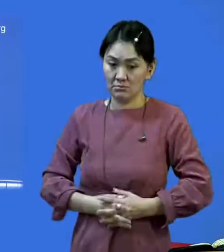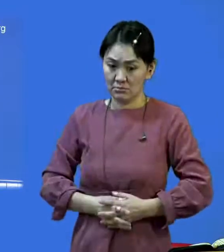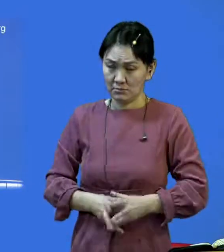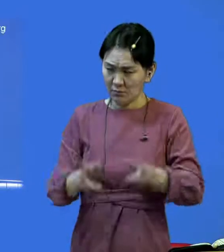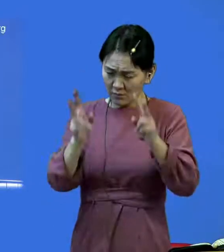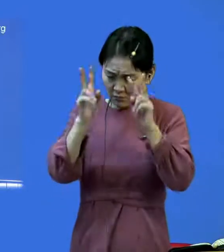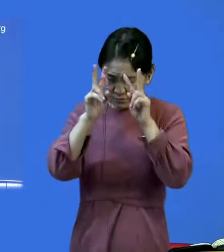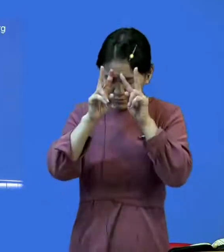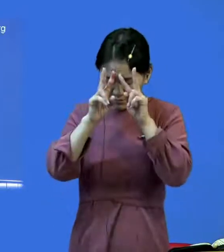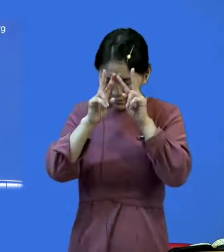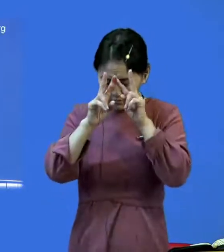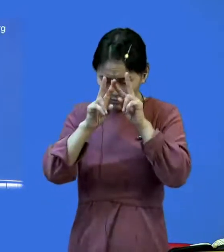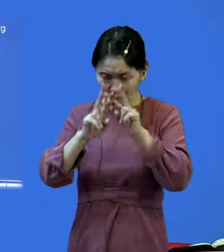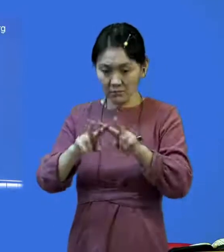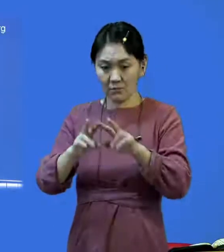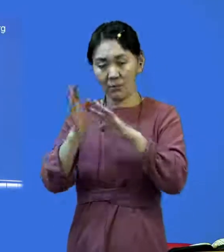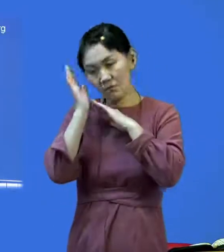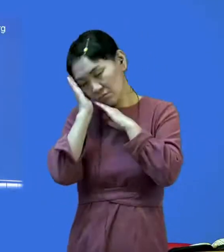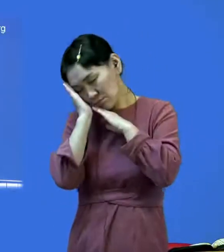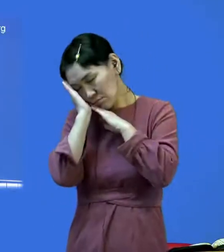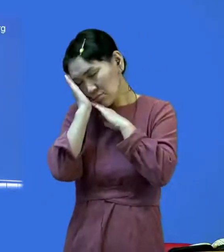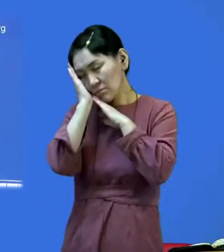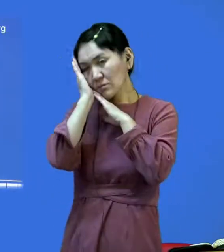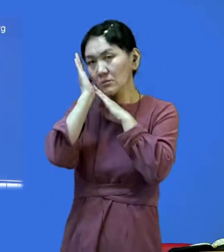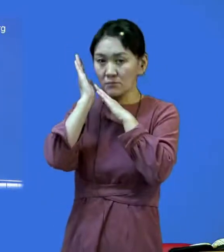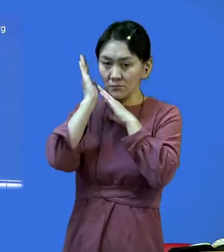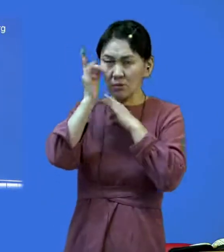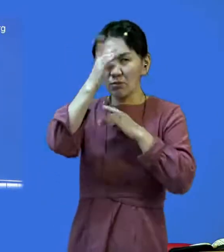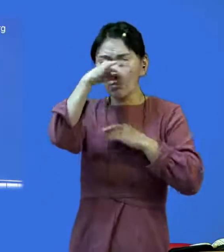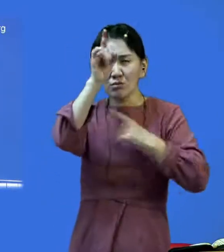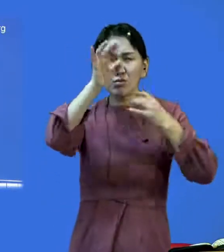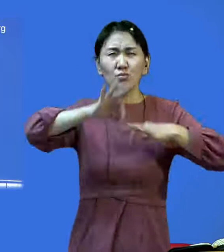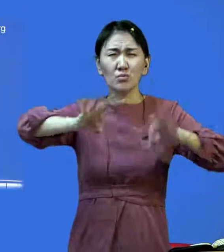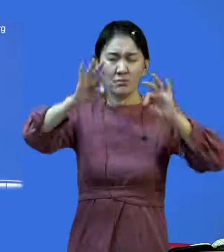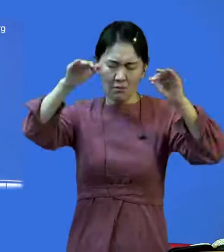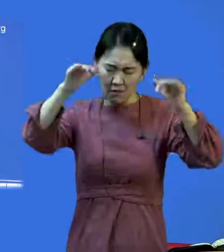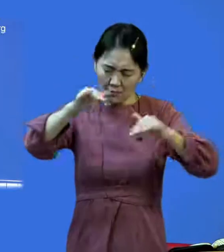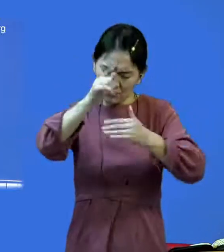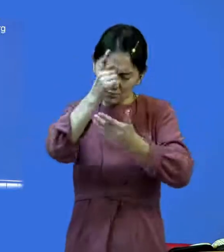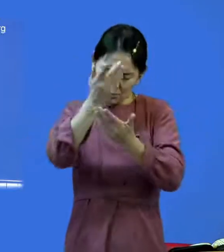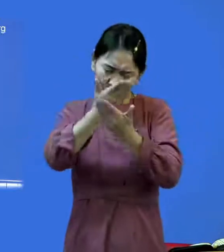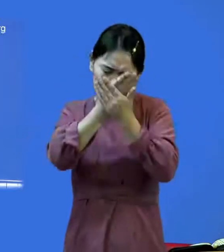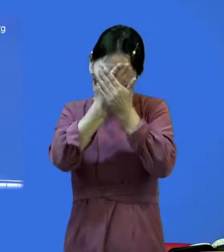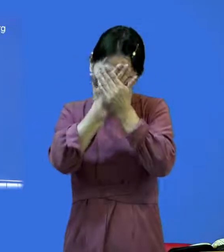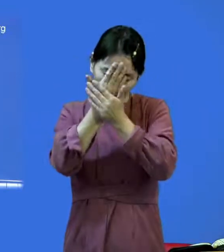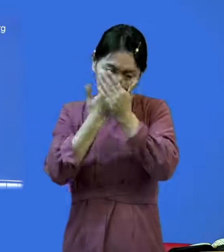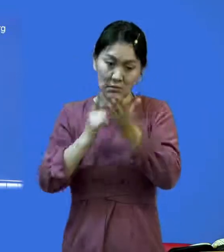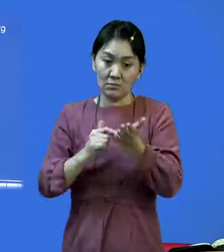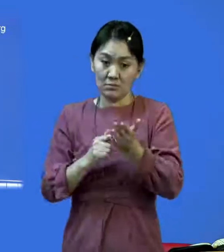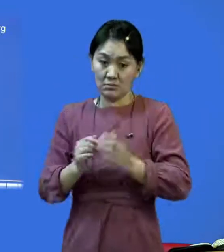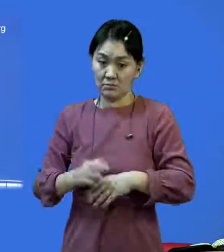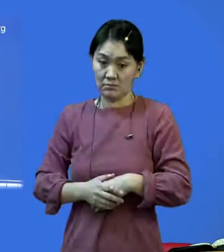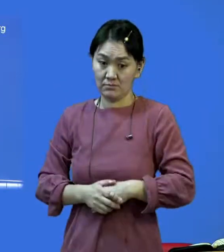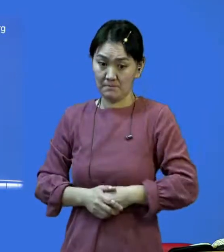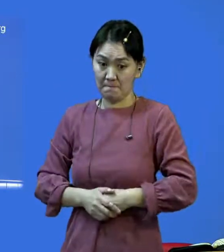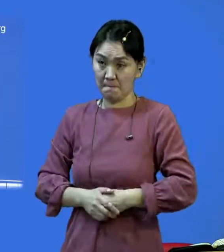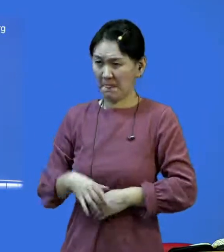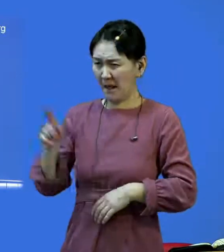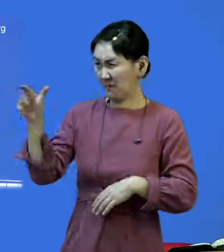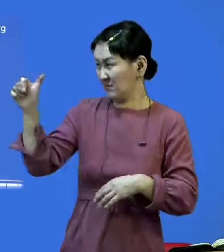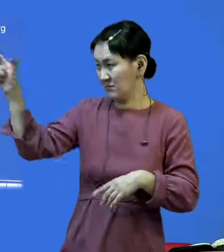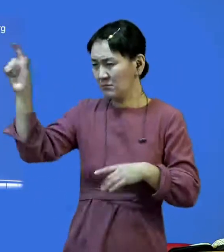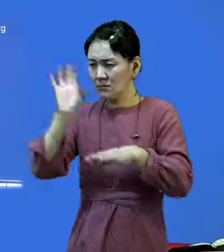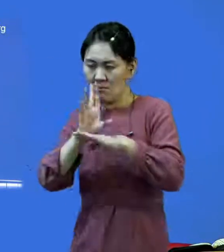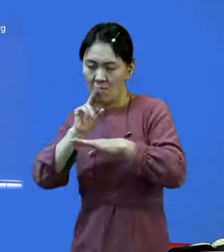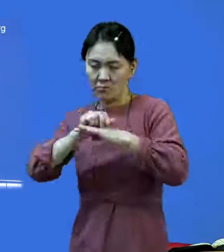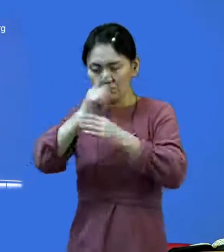Үргэлж үндсэн сэрсэн чи бурхны зөвхт байдлаа хаанчлалыг гооч. А энийг бол зүгээр пасторууд л хийдэг юм байгаа биз тийм